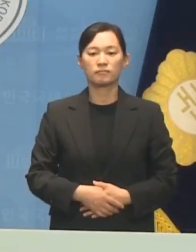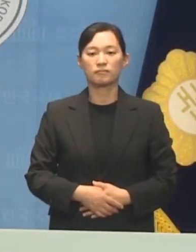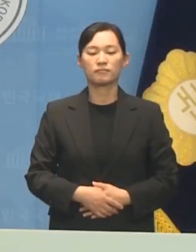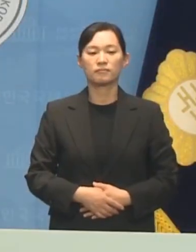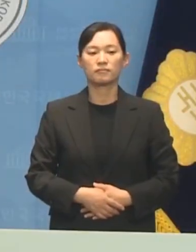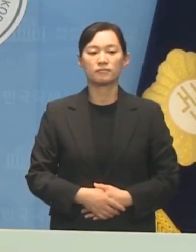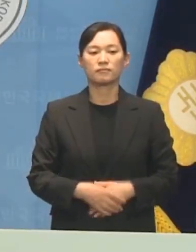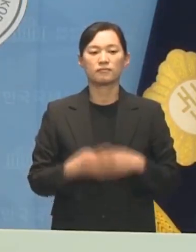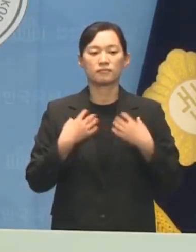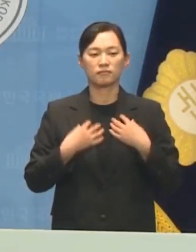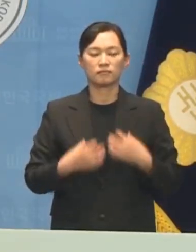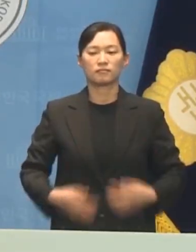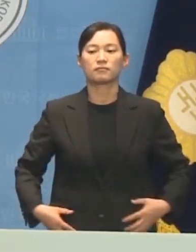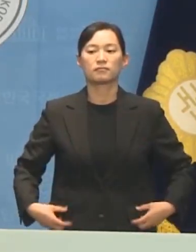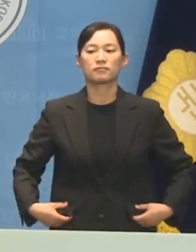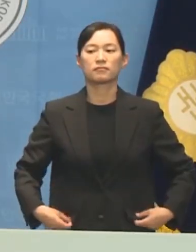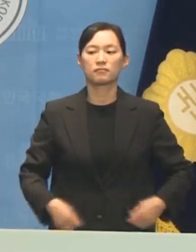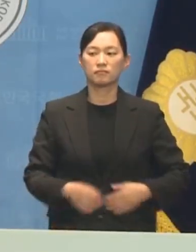같이 한 번만 줘.